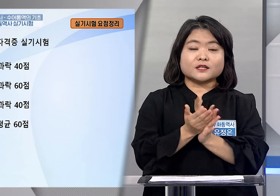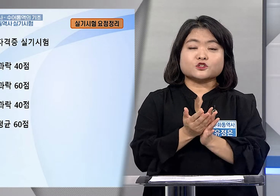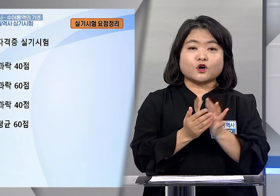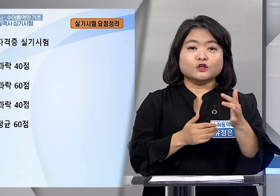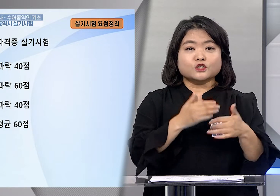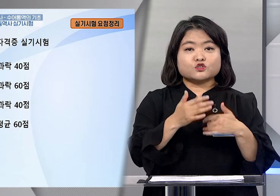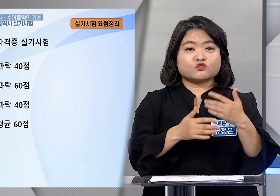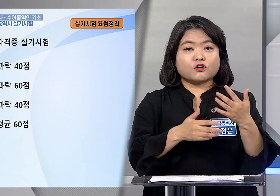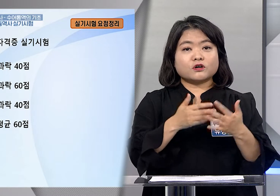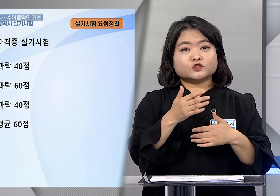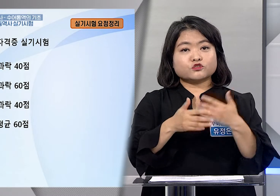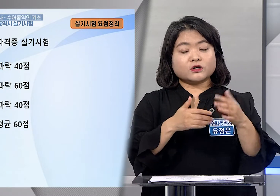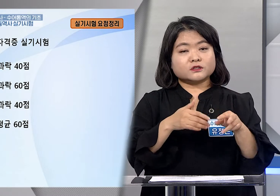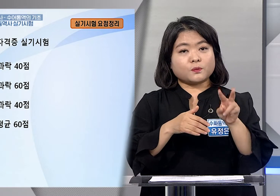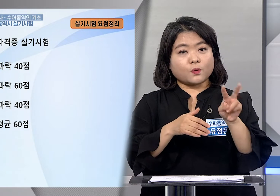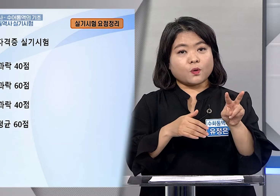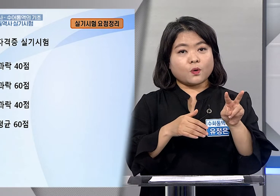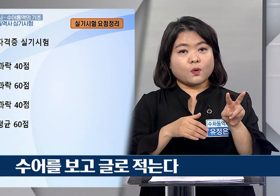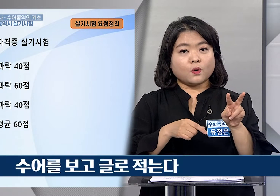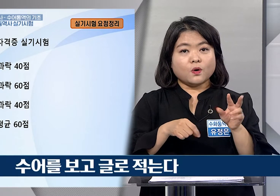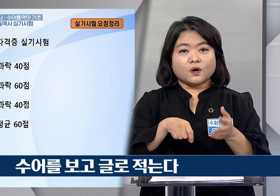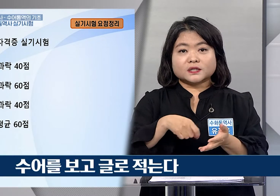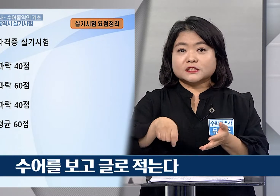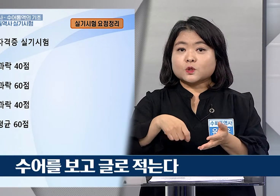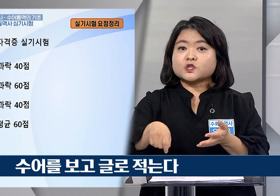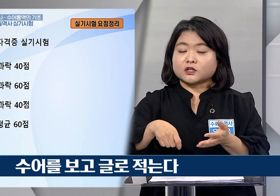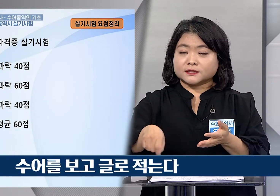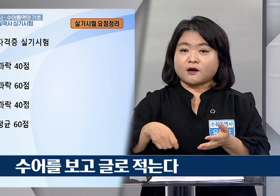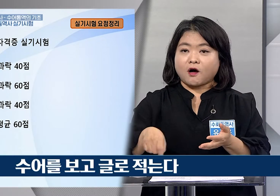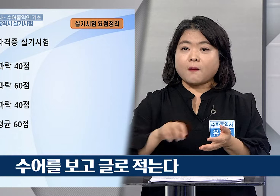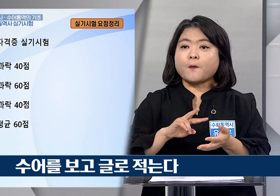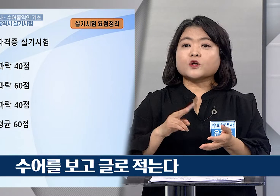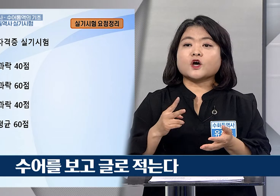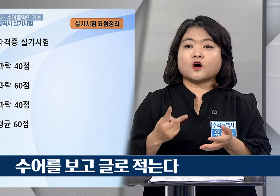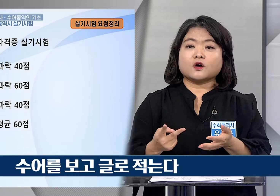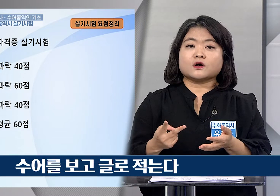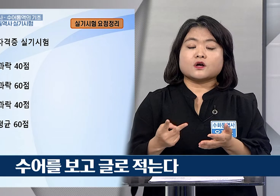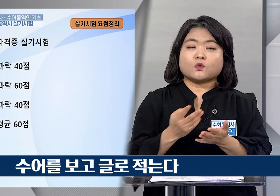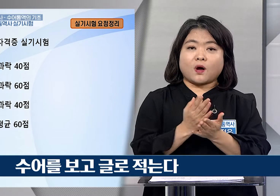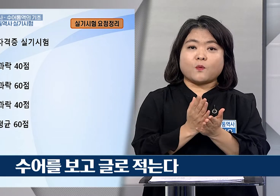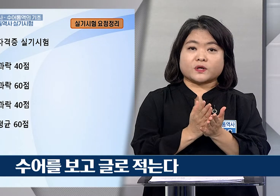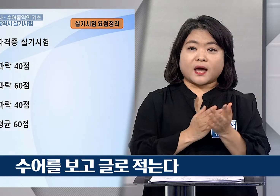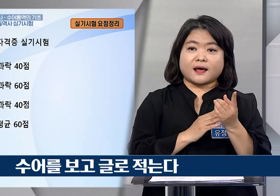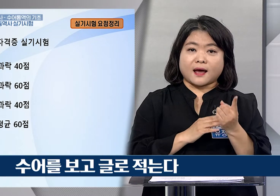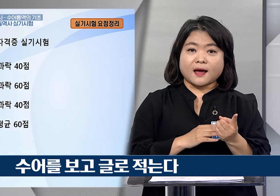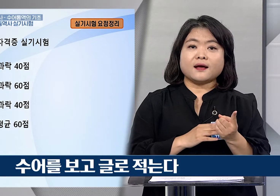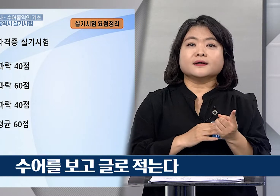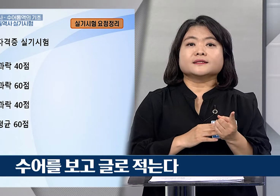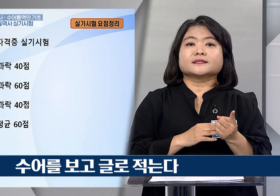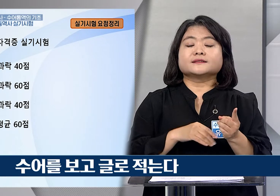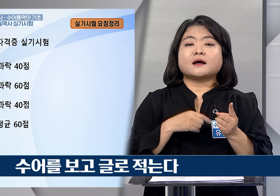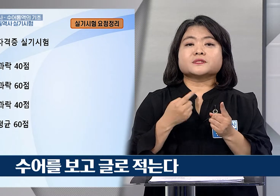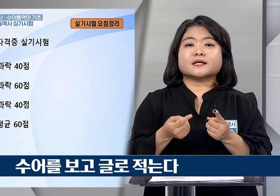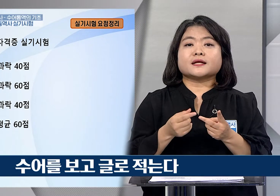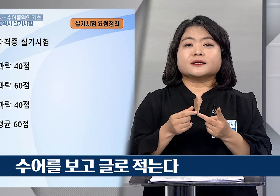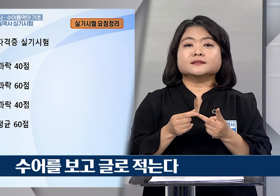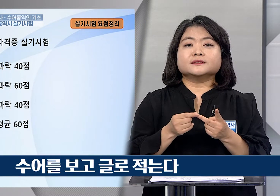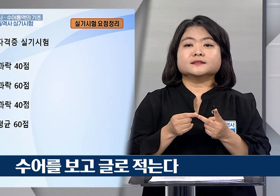합당하겠죠. 수어를 보고 글로 적는 거 번역 과목이 하나. 그 다음 시간에는